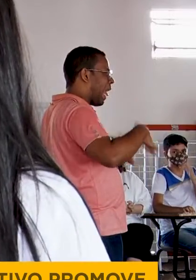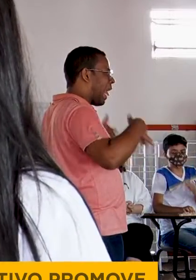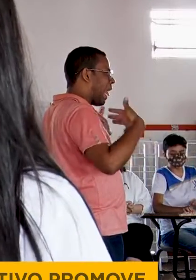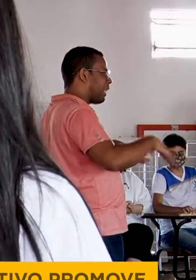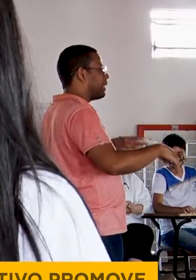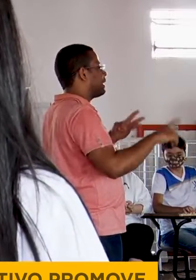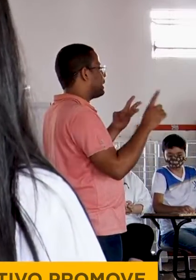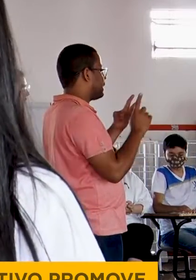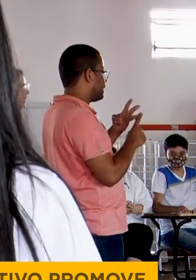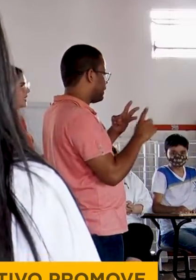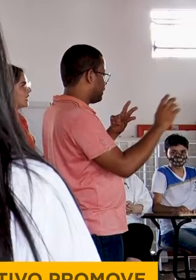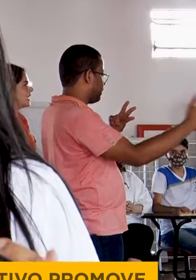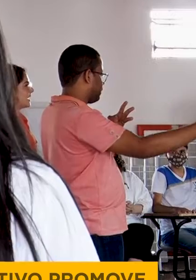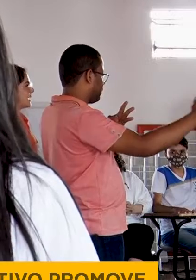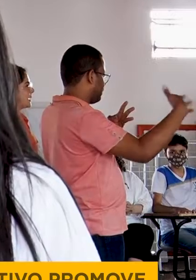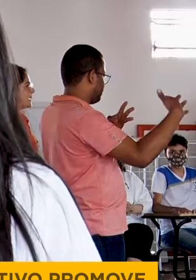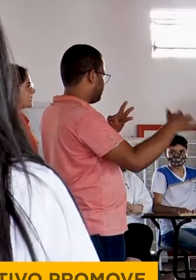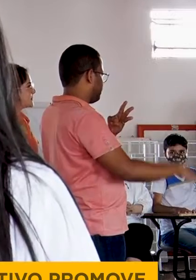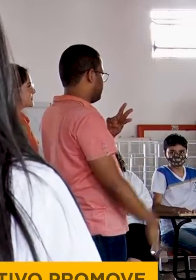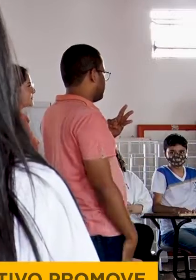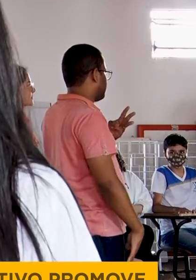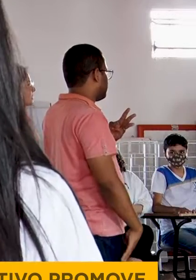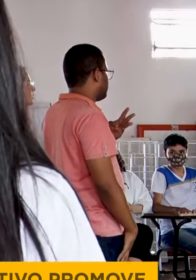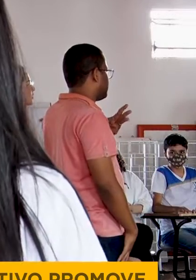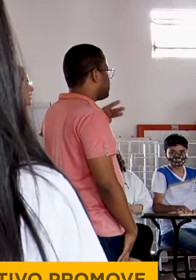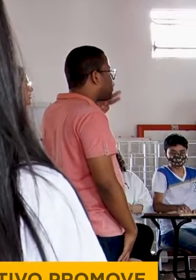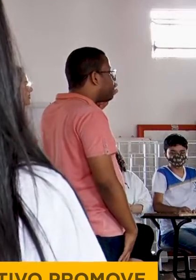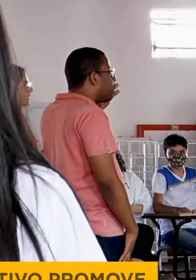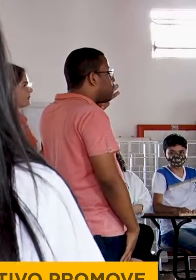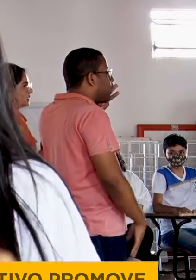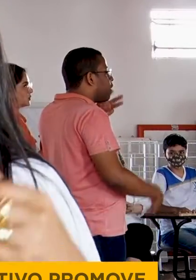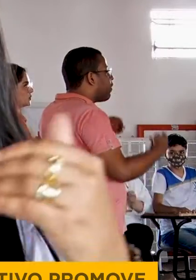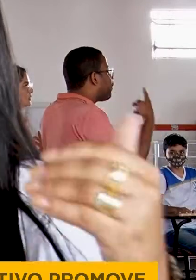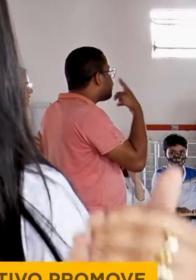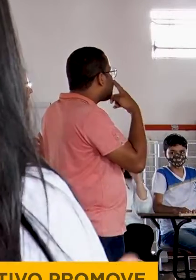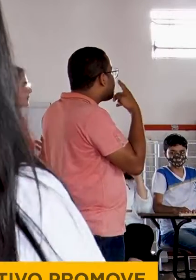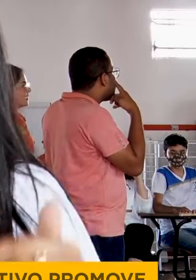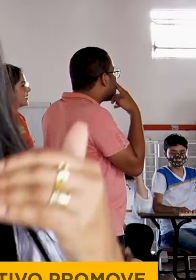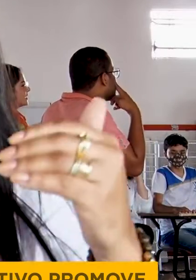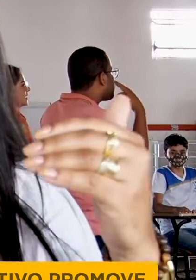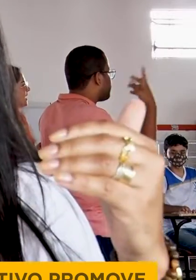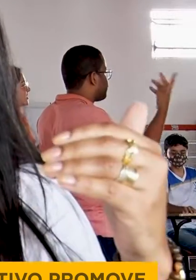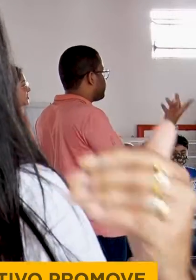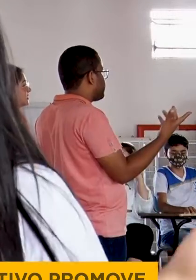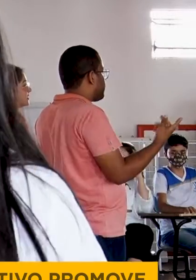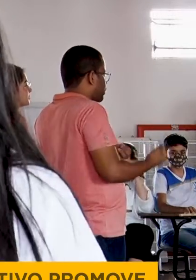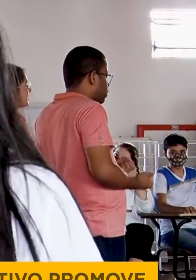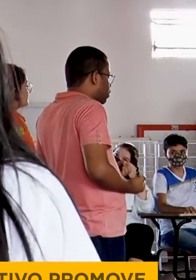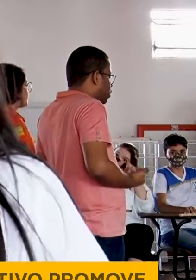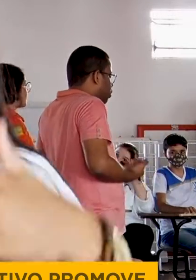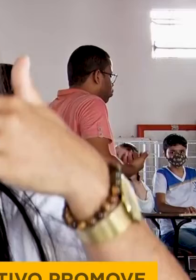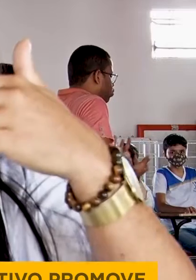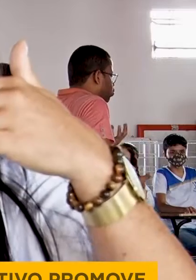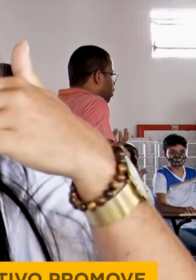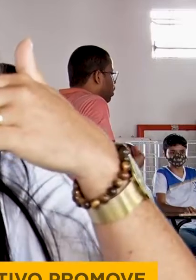com os nossos alunos para mostrar que eles têm as possibilidades de sair daqui do país depois do ensino médio e